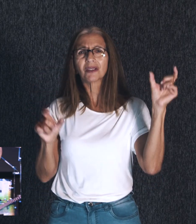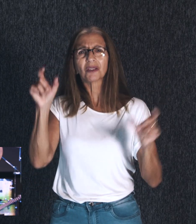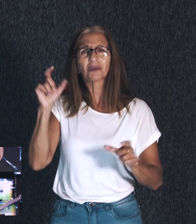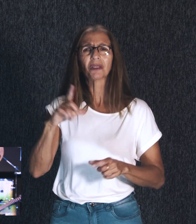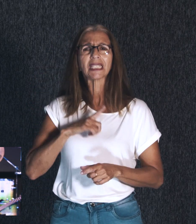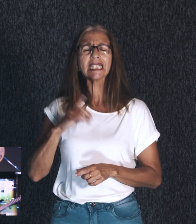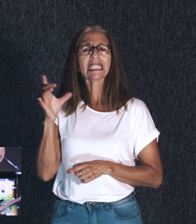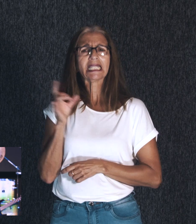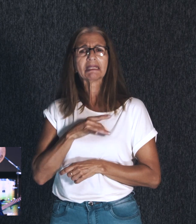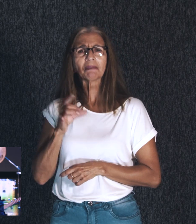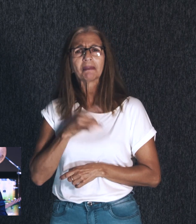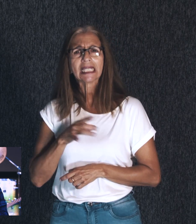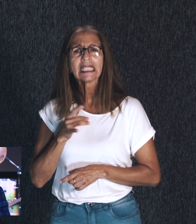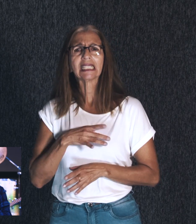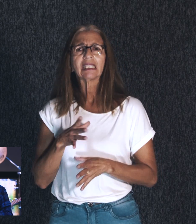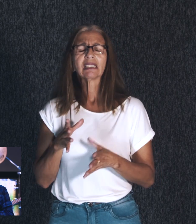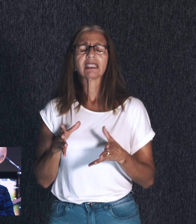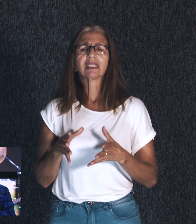medo.